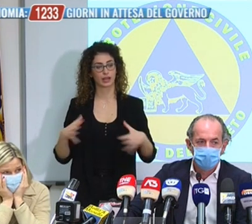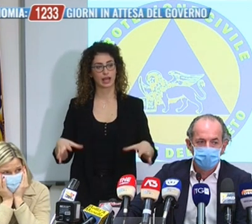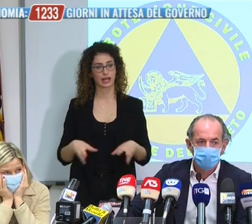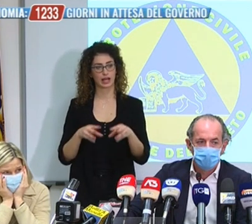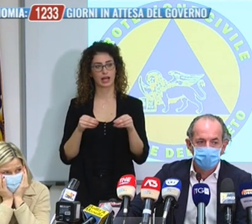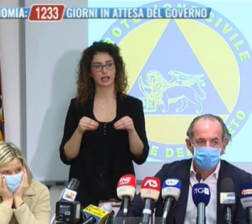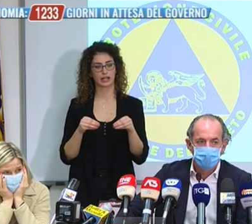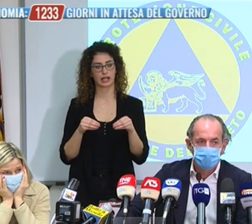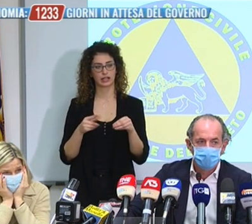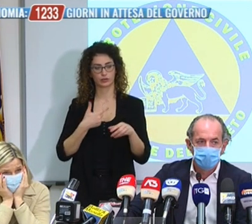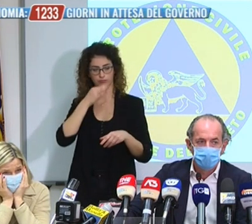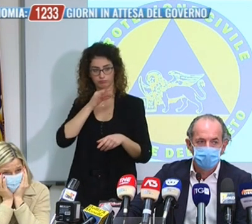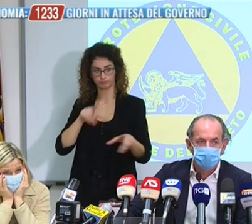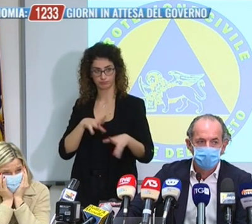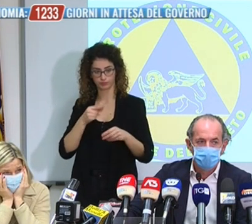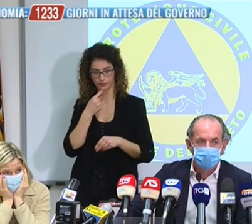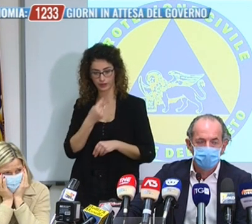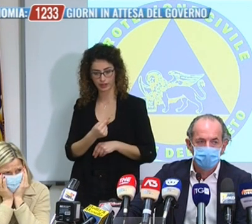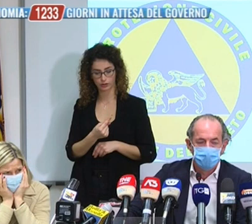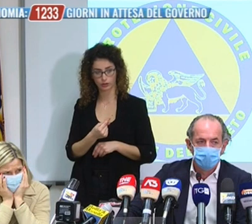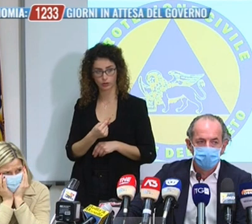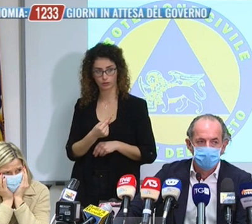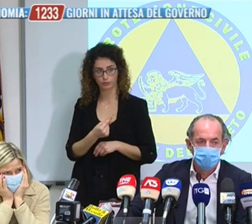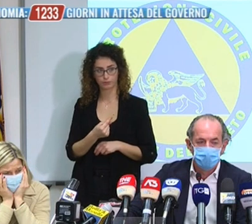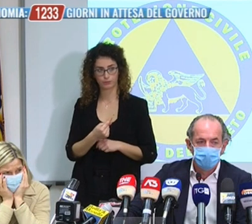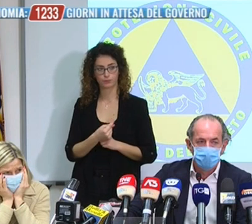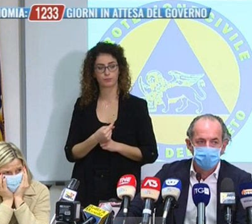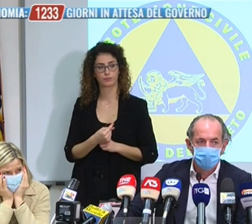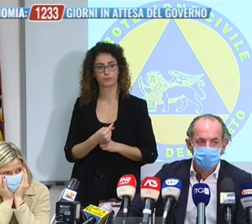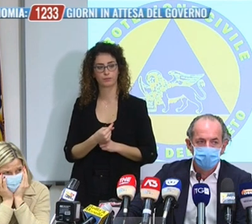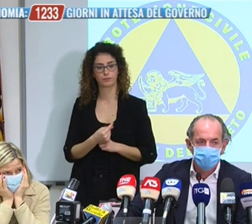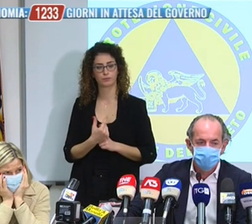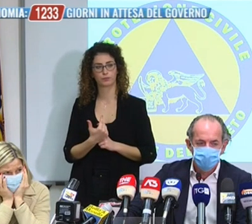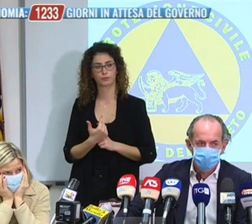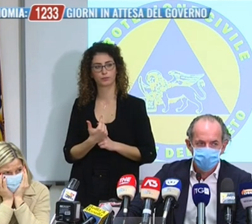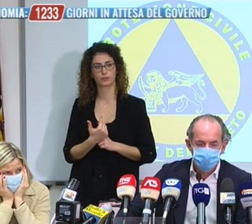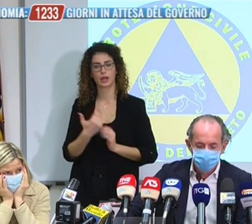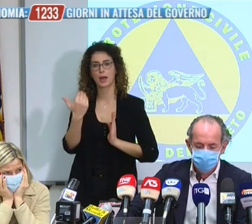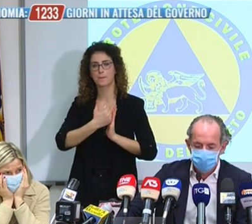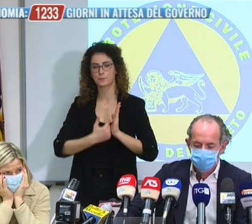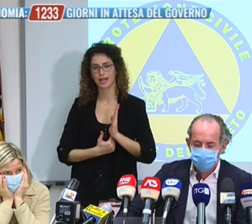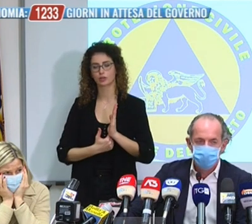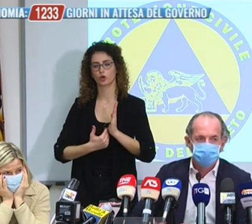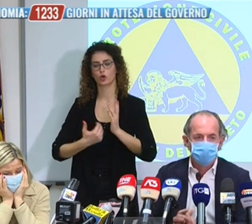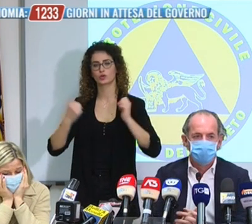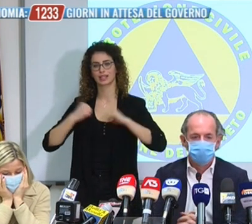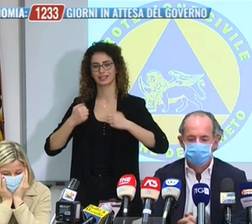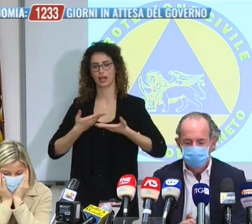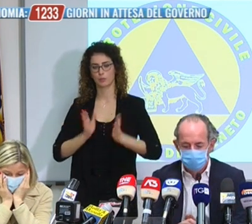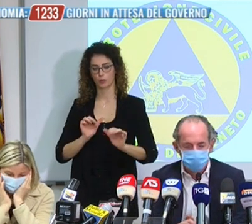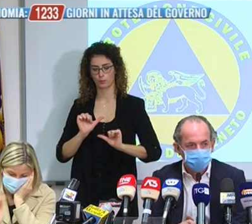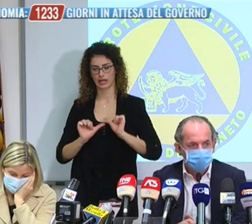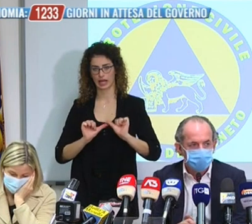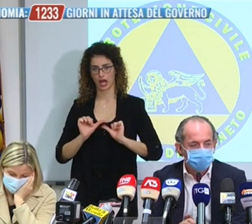All'inizio del suo intervento, Presidente, lei ha accennato alla modifica del piano di sanità pubblica con